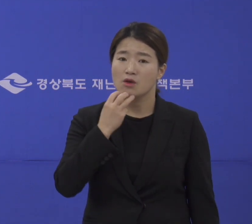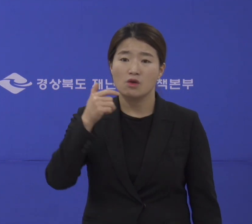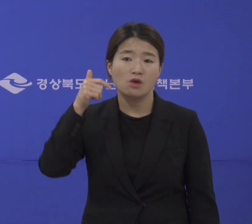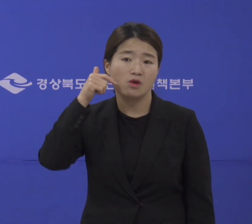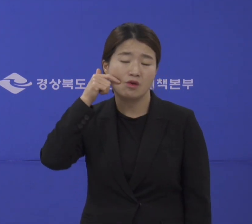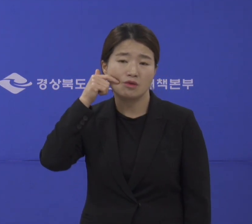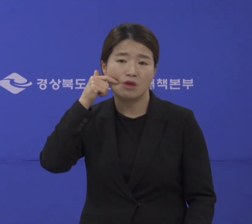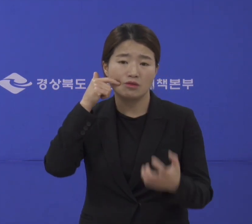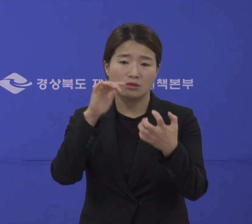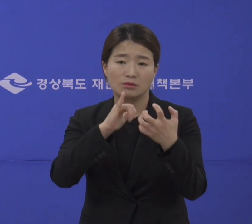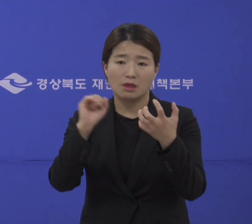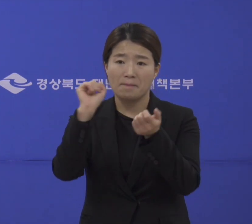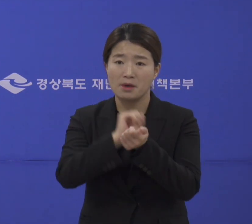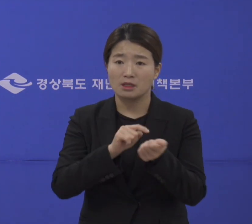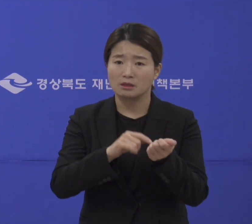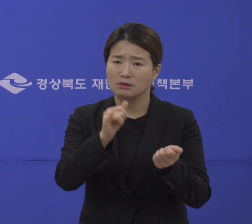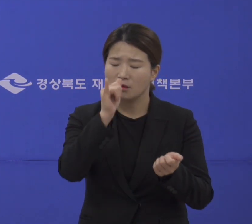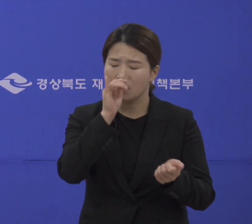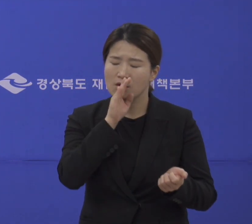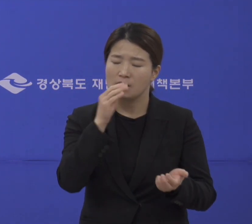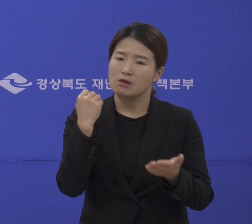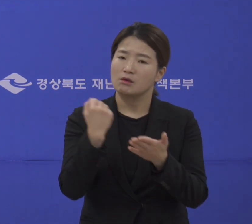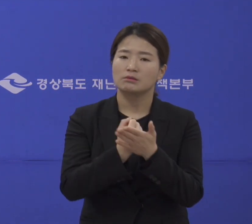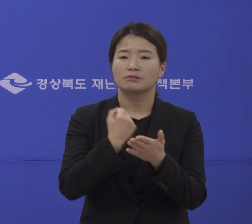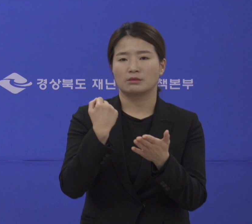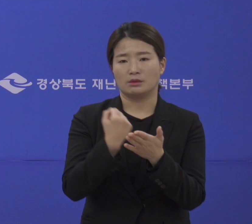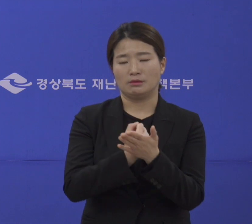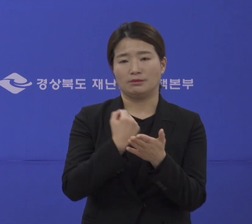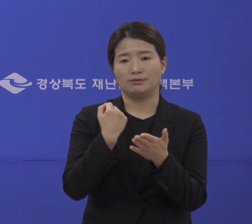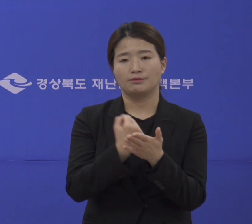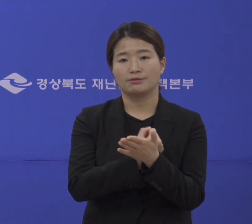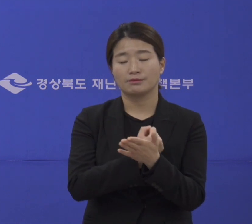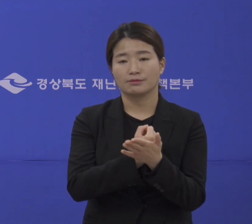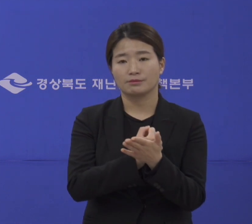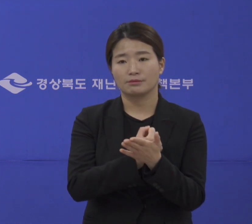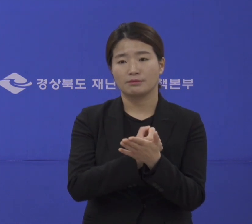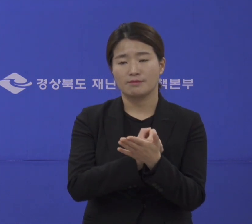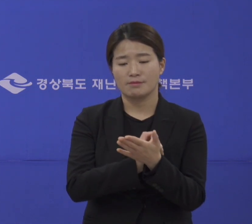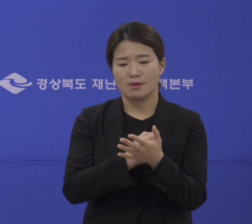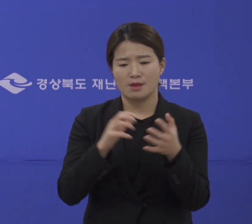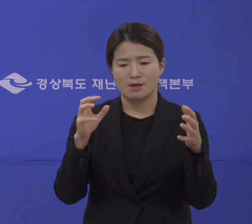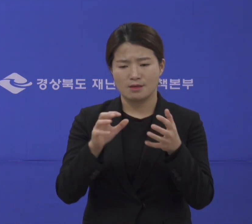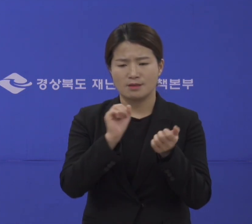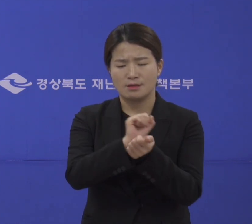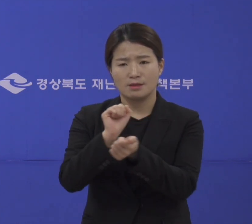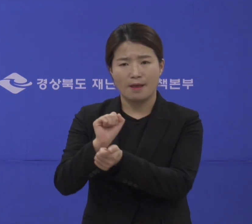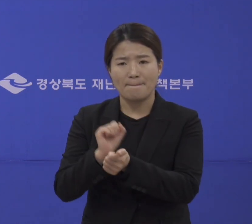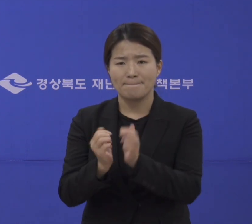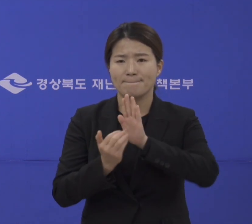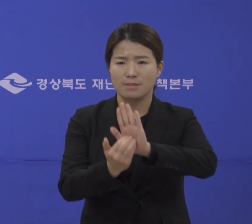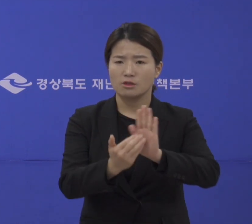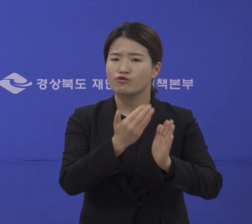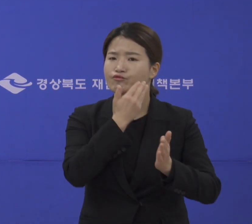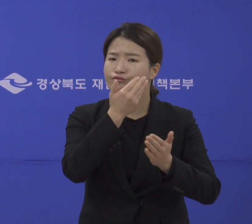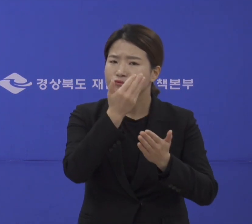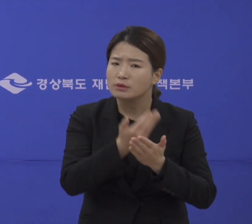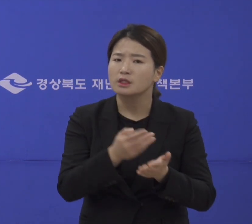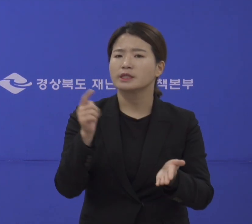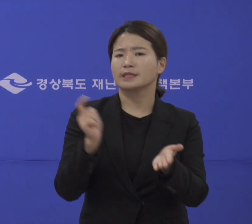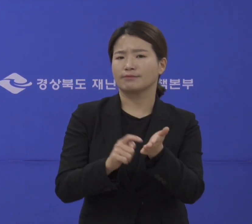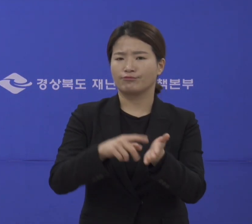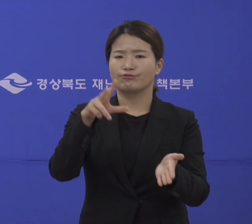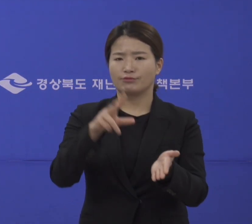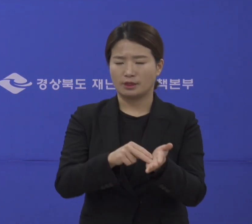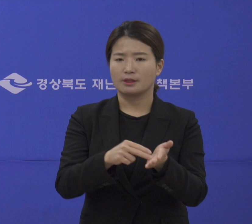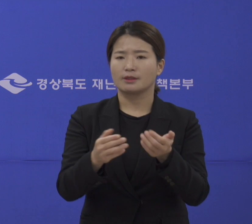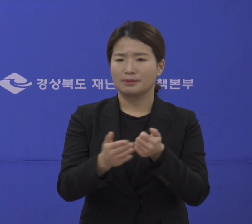90명이 감염자가 발생해서 매우 안타깝게 생각합니다. 집단 감염 방지가 가장 중요하고 시급한 문제라는 것을 다시